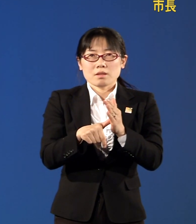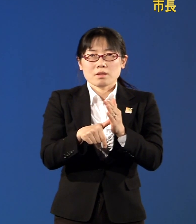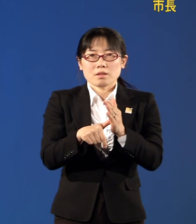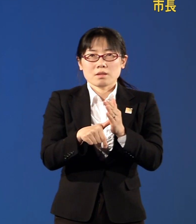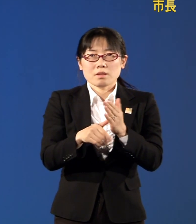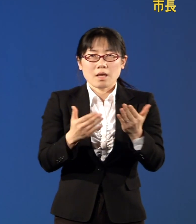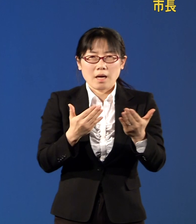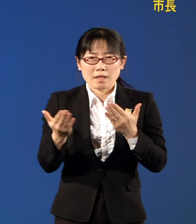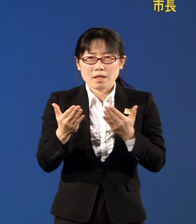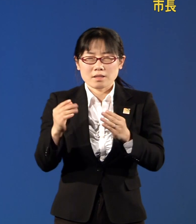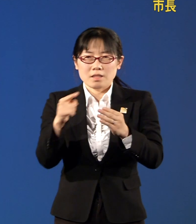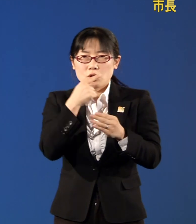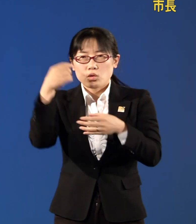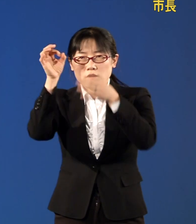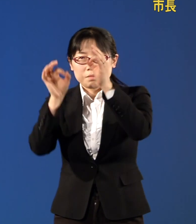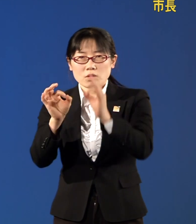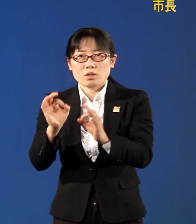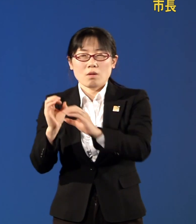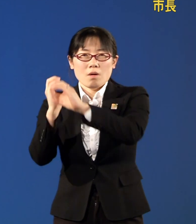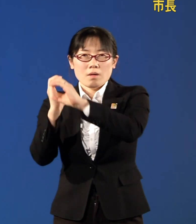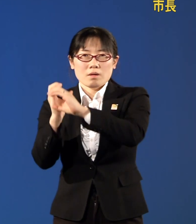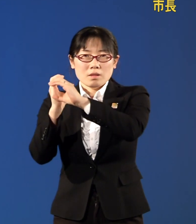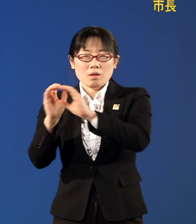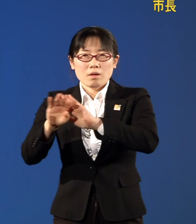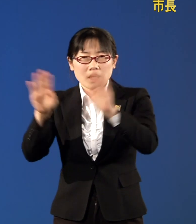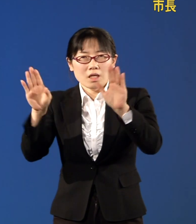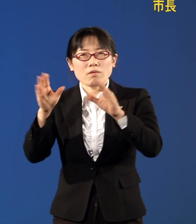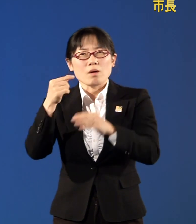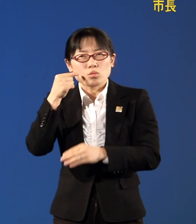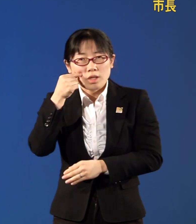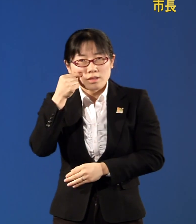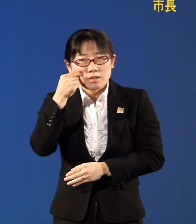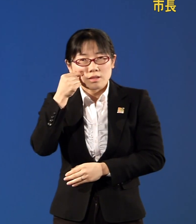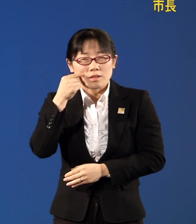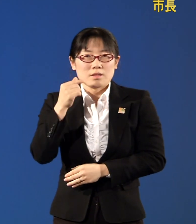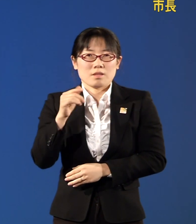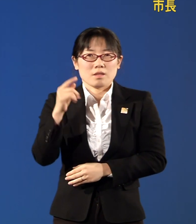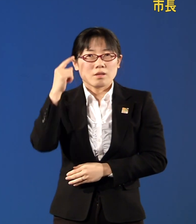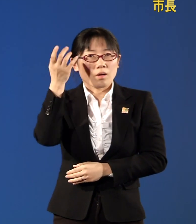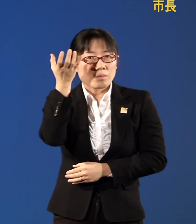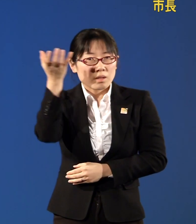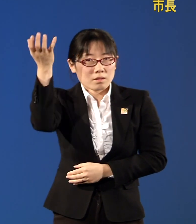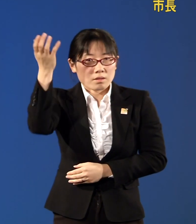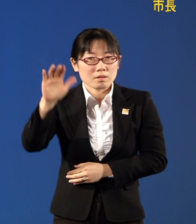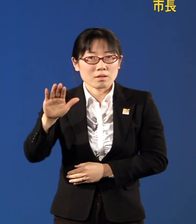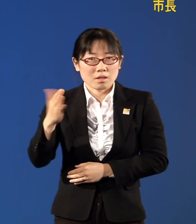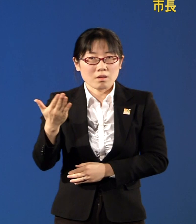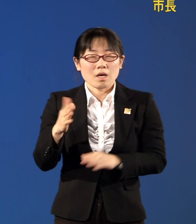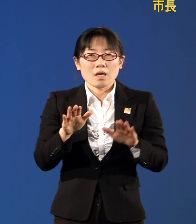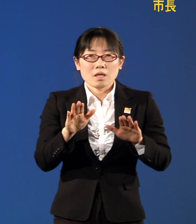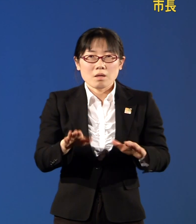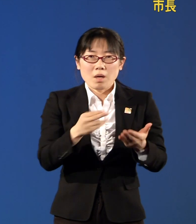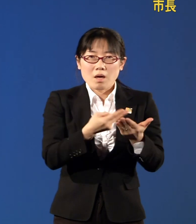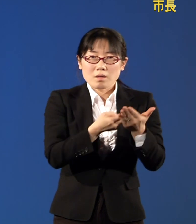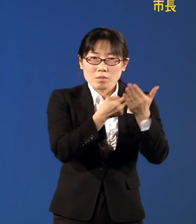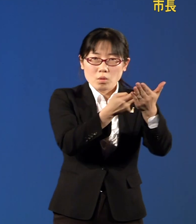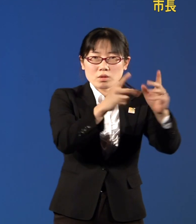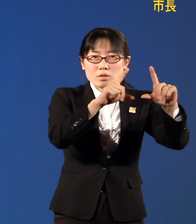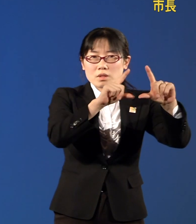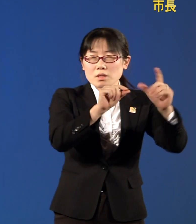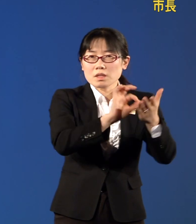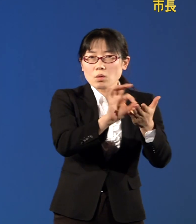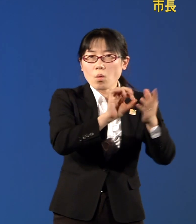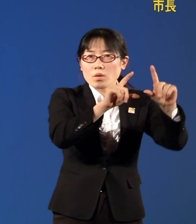開催というのは難しいだろうというふうに思いますが、この状況で今、病床使用率のところ